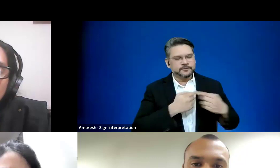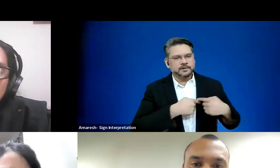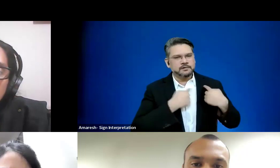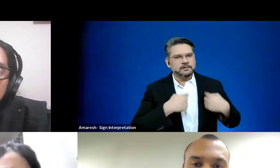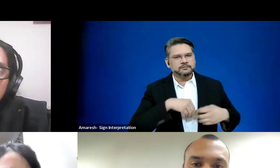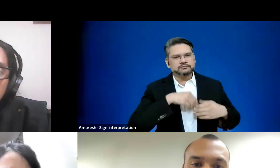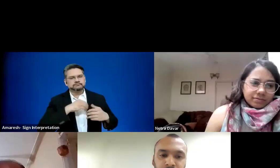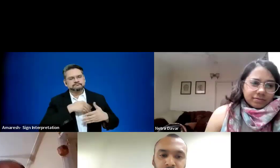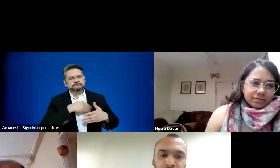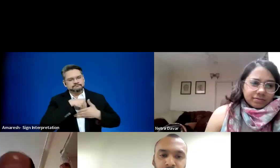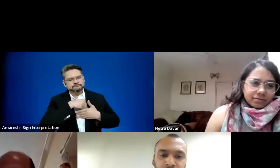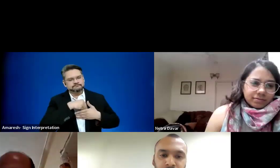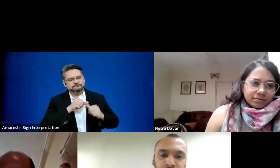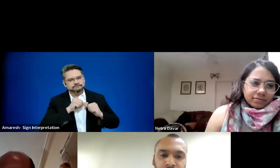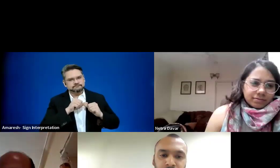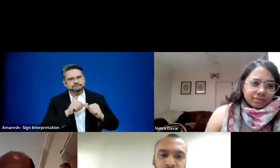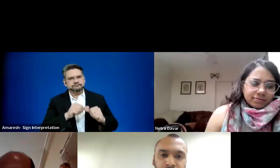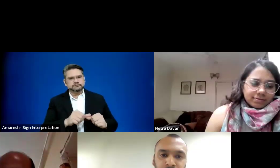中。